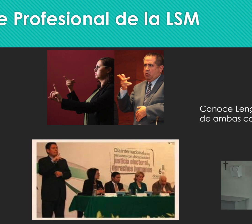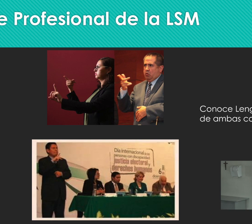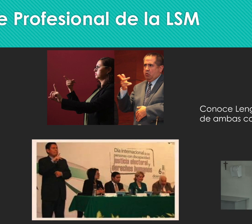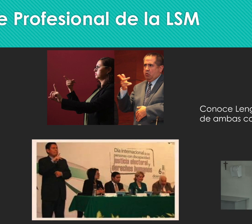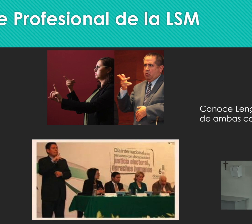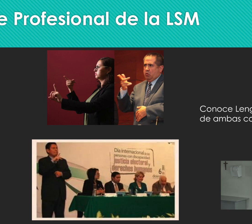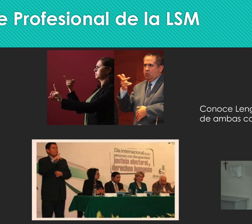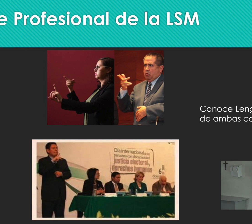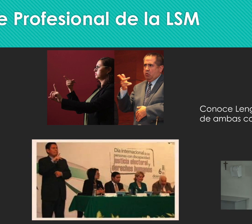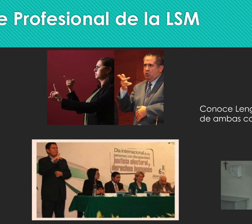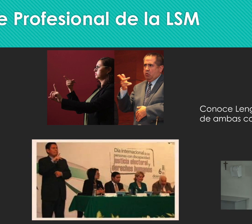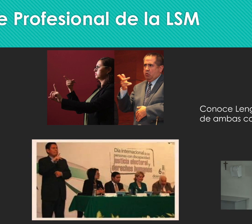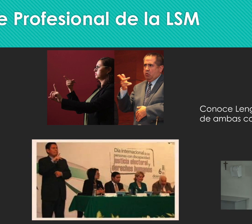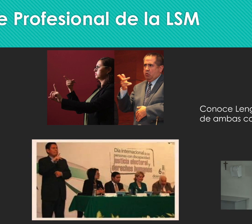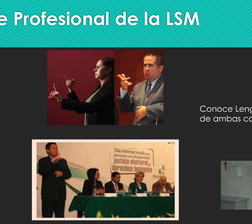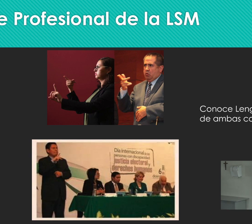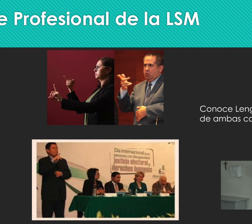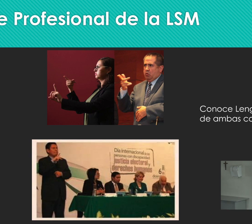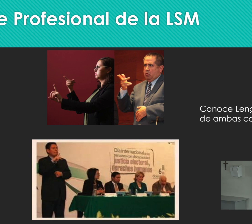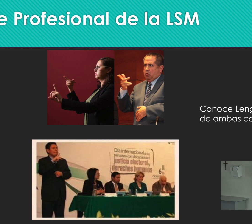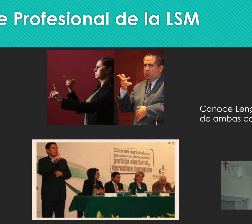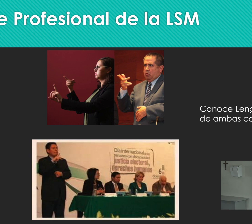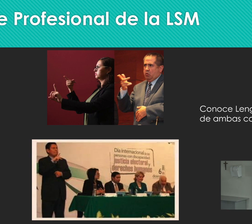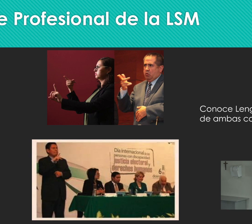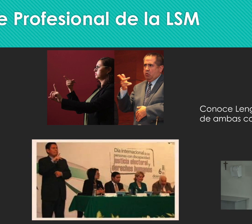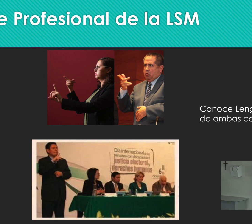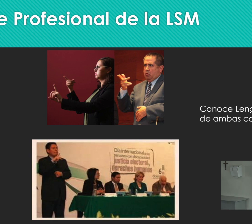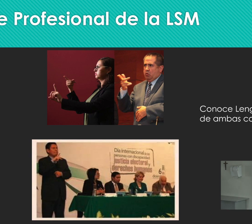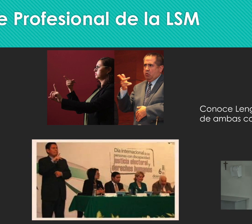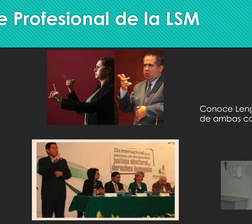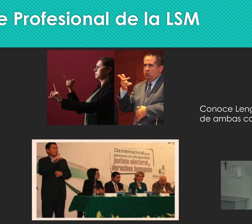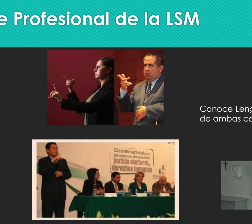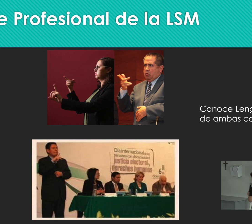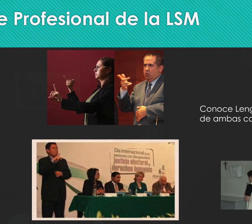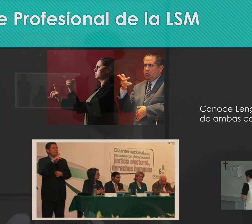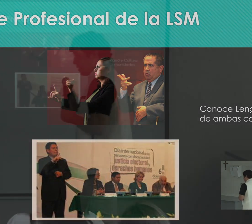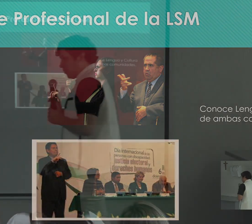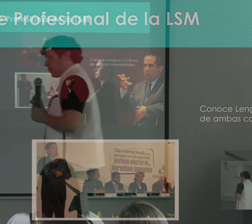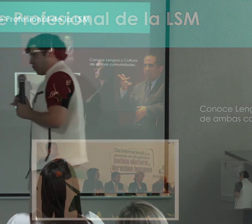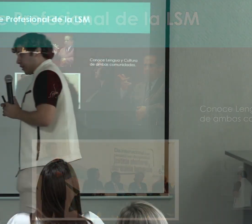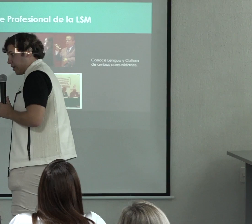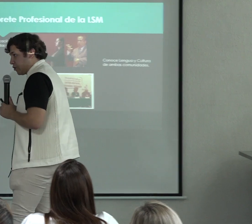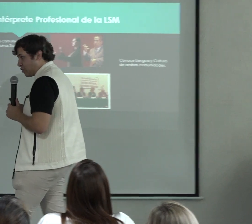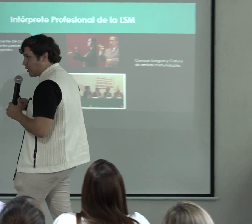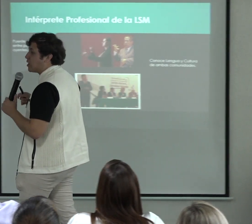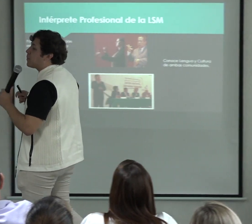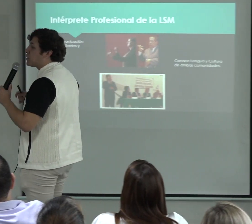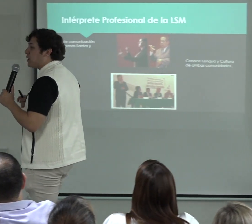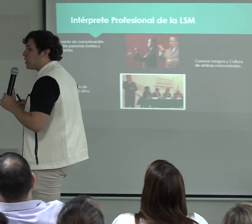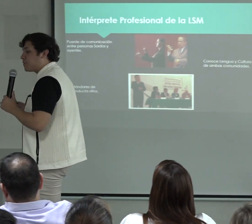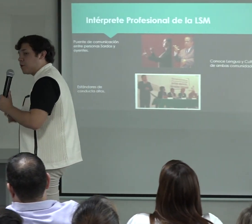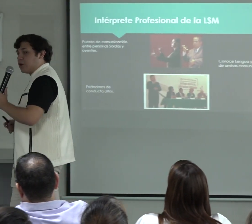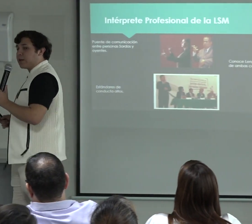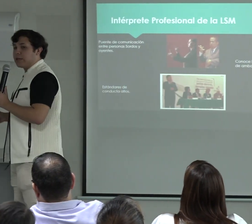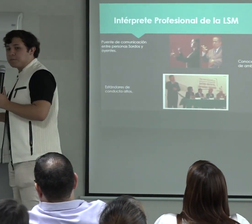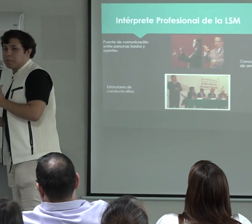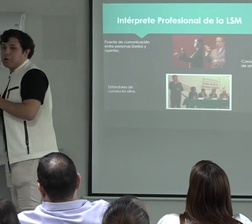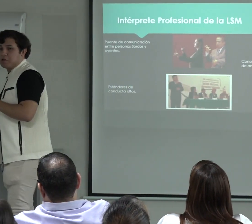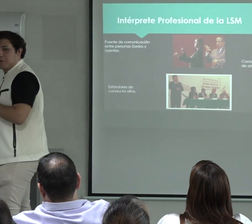no conoce la lengua y la cultura de ambas comunidades. ¿Ok? Es como si yo dijera, yo soy intérprete de español e inglés, pero yo no